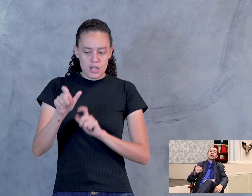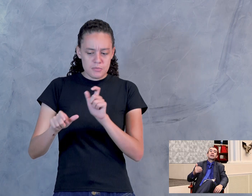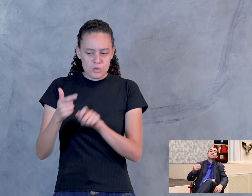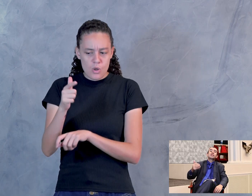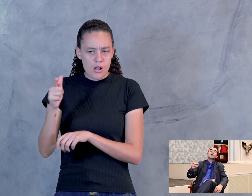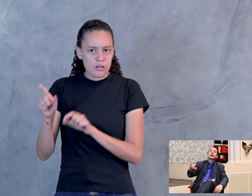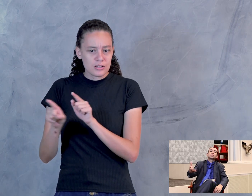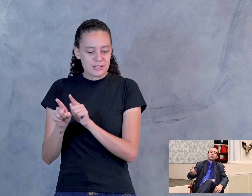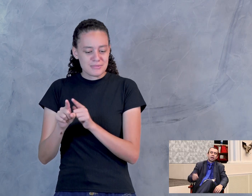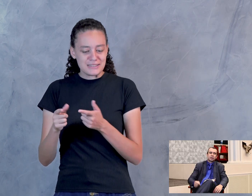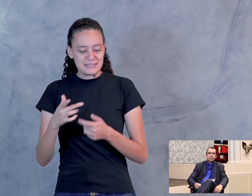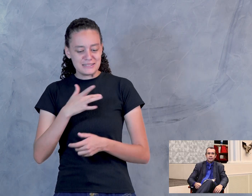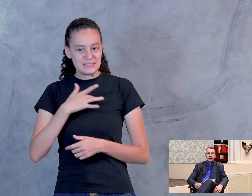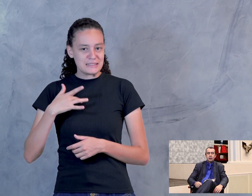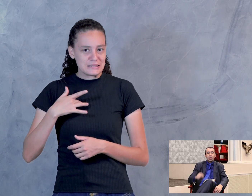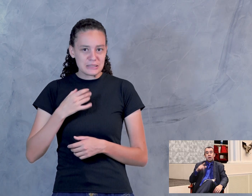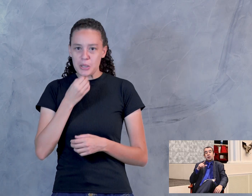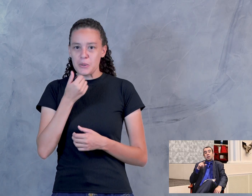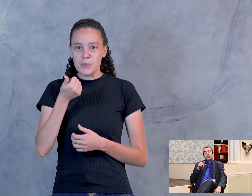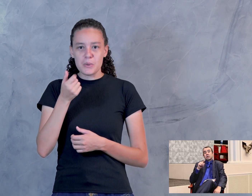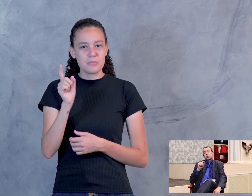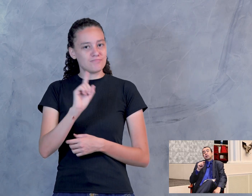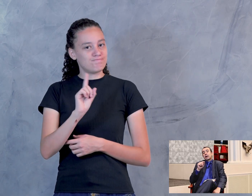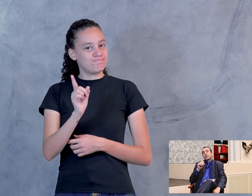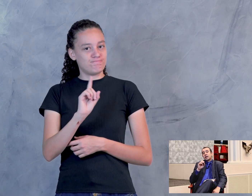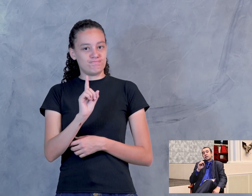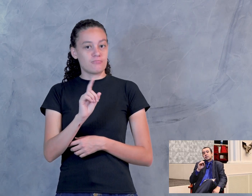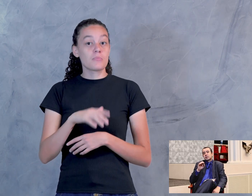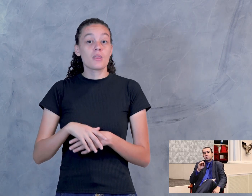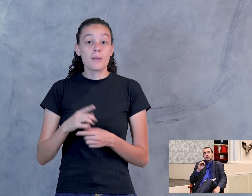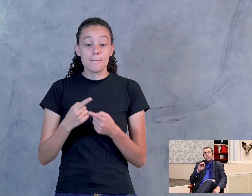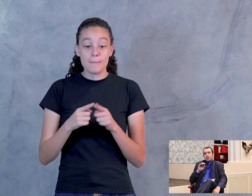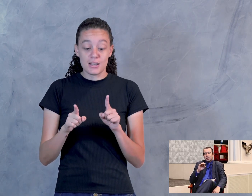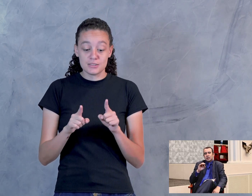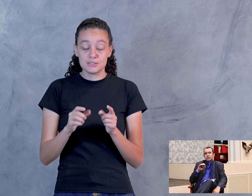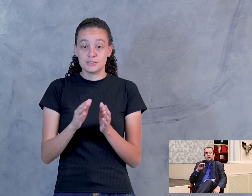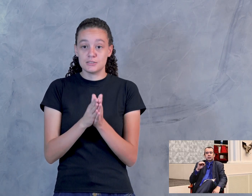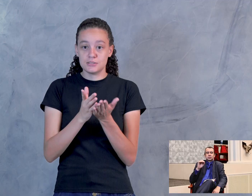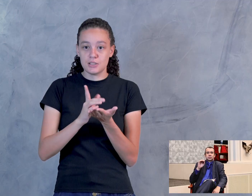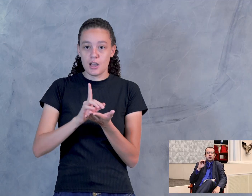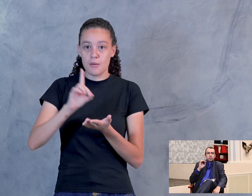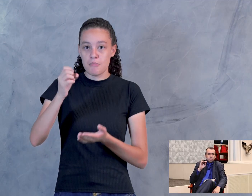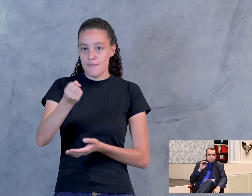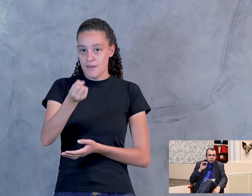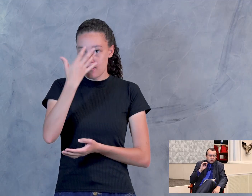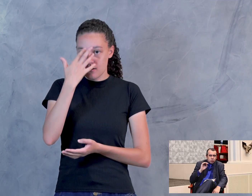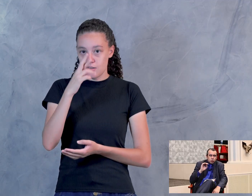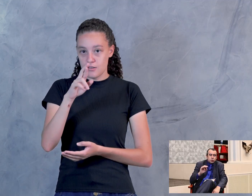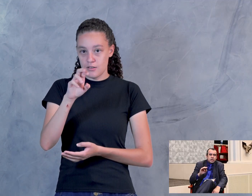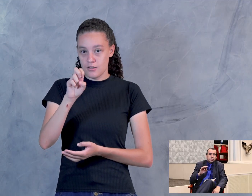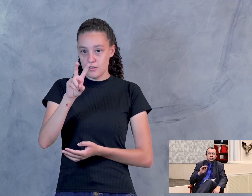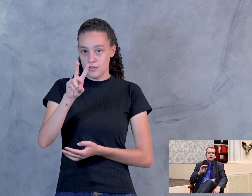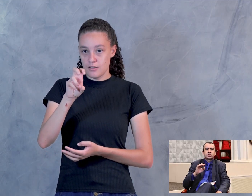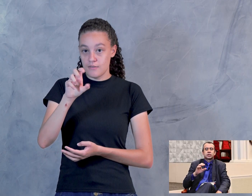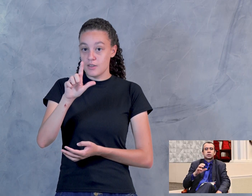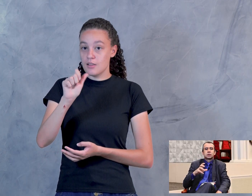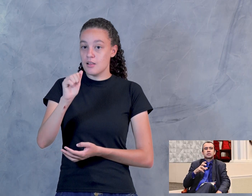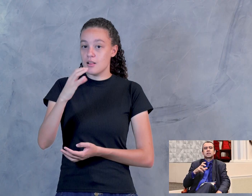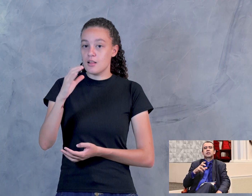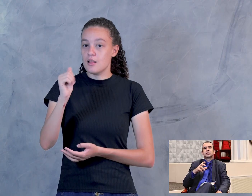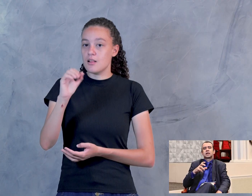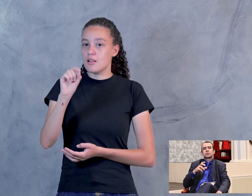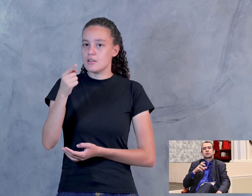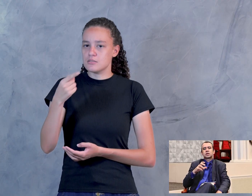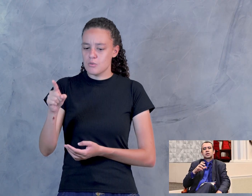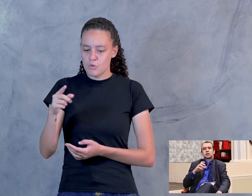sem estarem vivendo bem. Mas quando a revelação da palavra nos atinge,